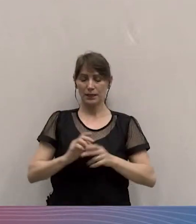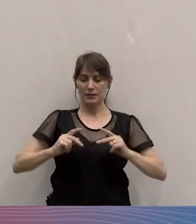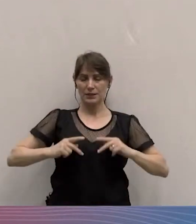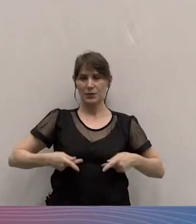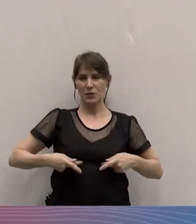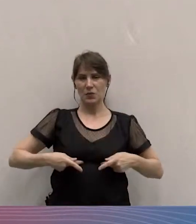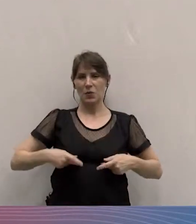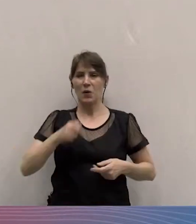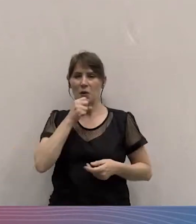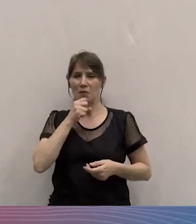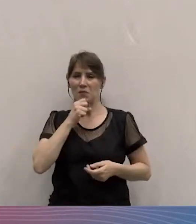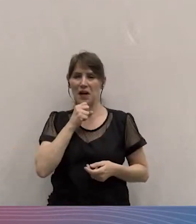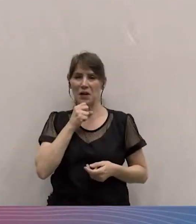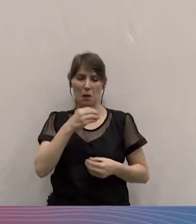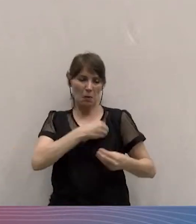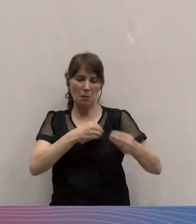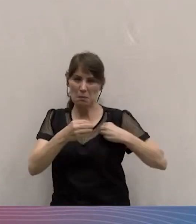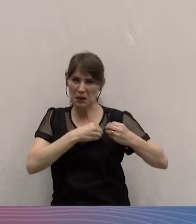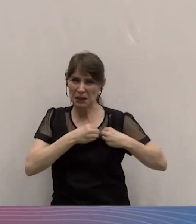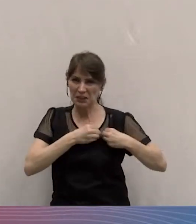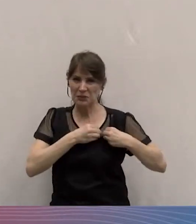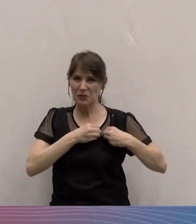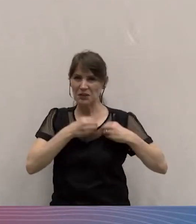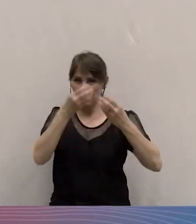essa roupa do velho homem. Tira.